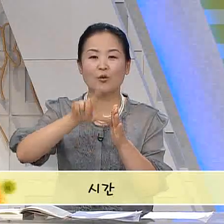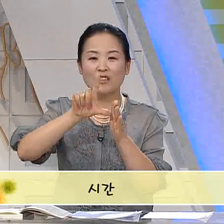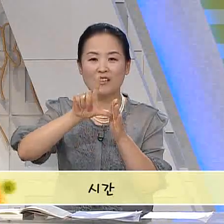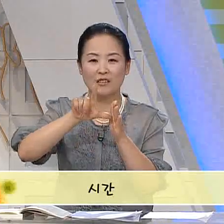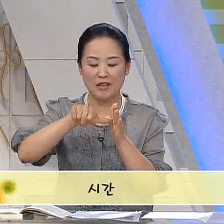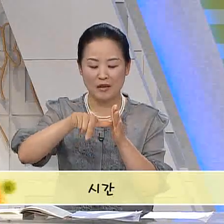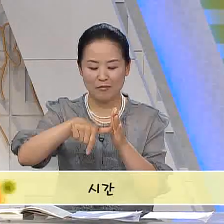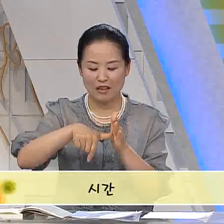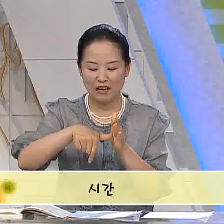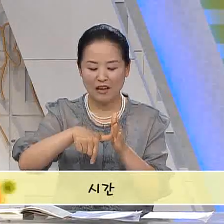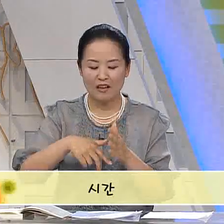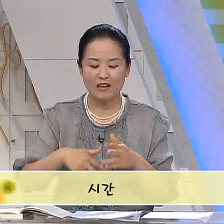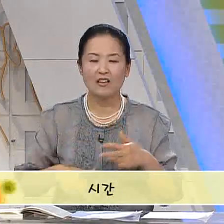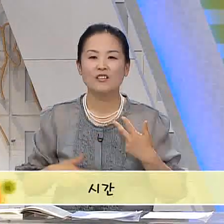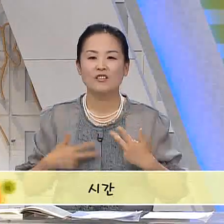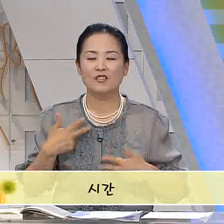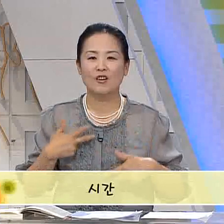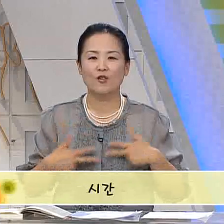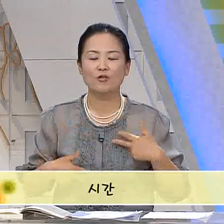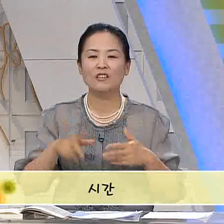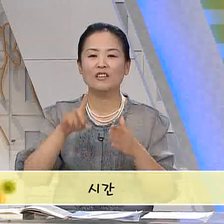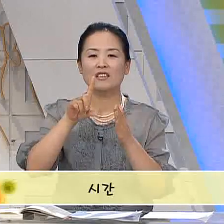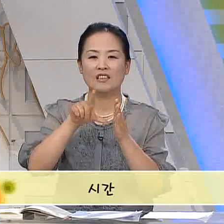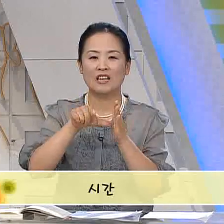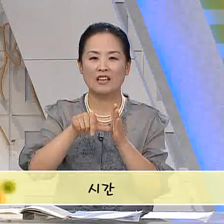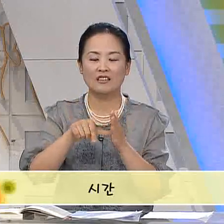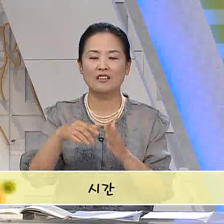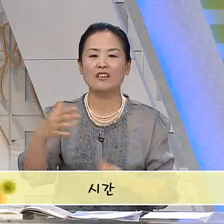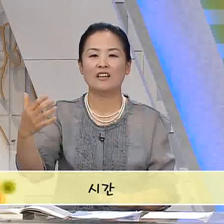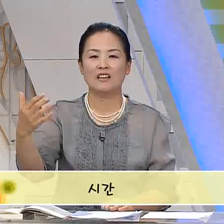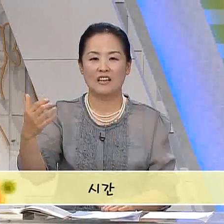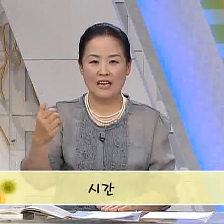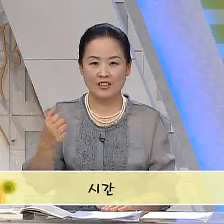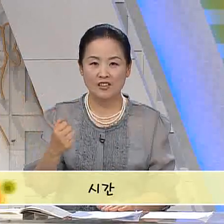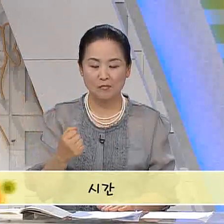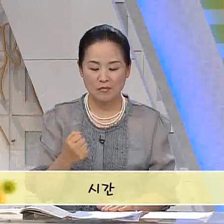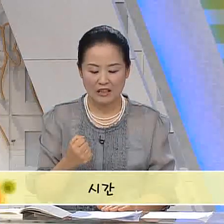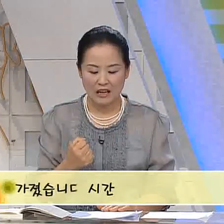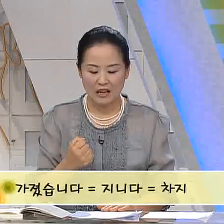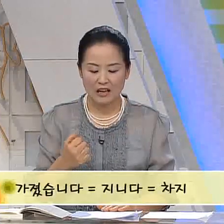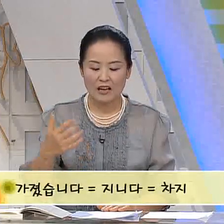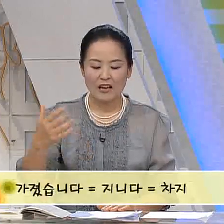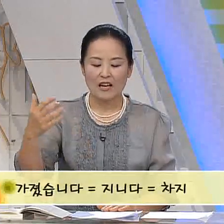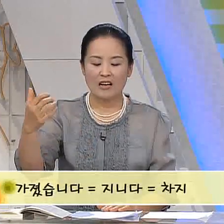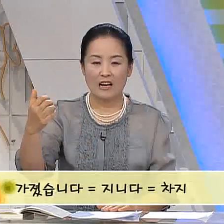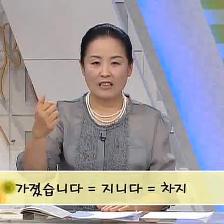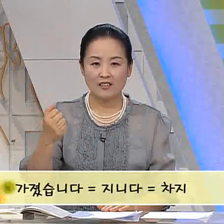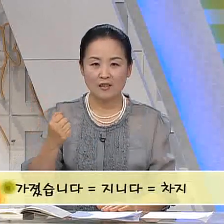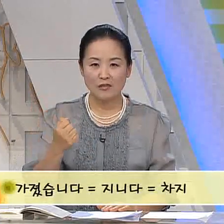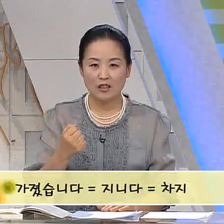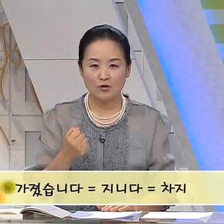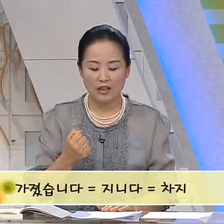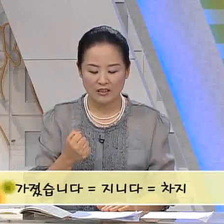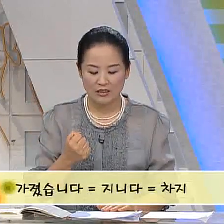동작을 의미합니다. 즐거운 시간을 가졌습니다. 가졌습니다 수화는